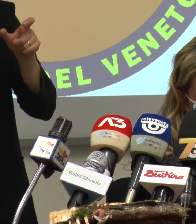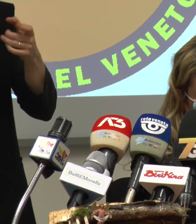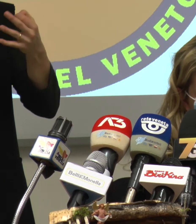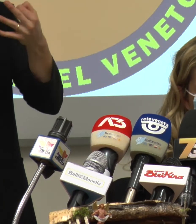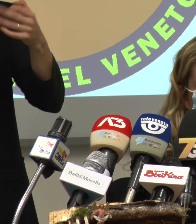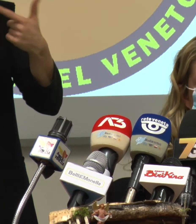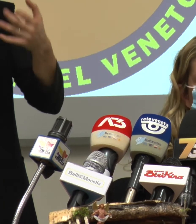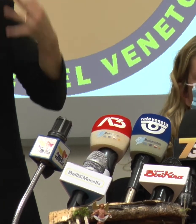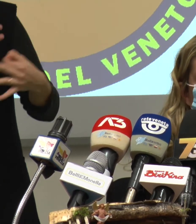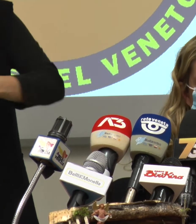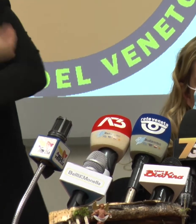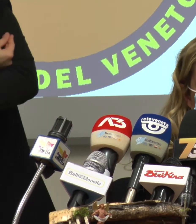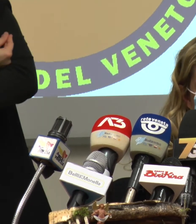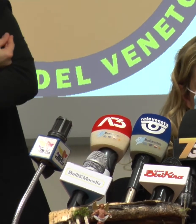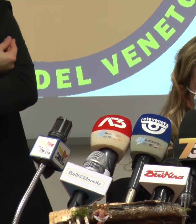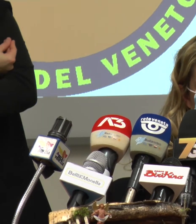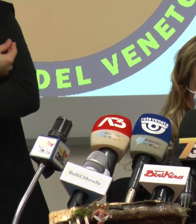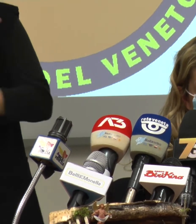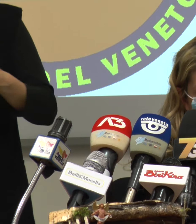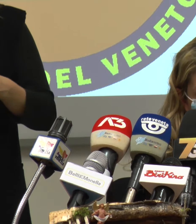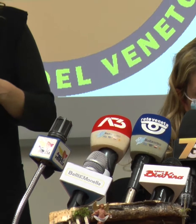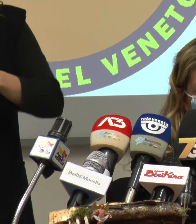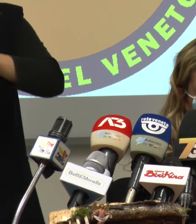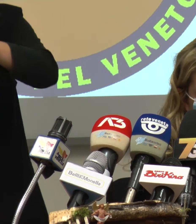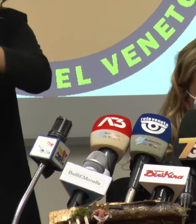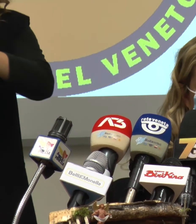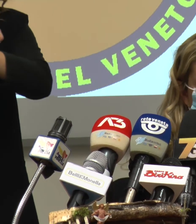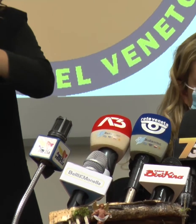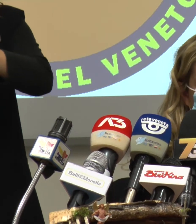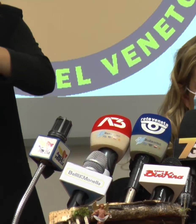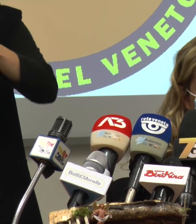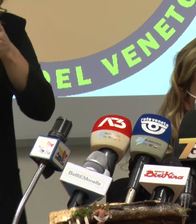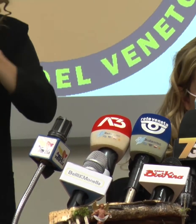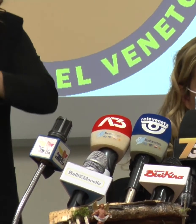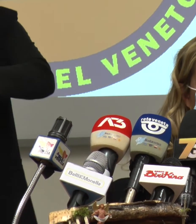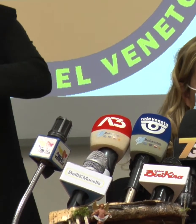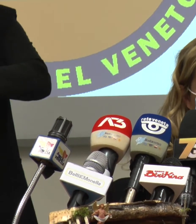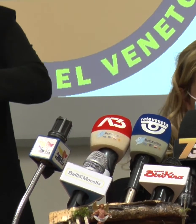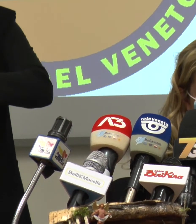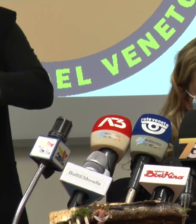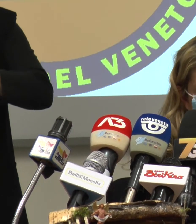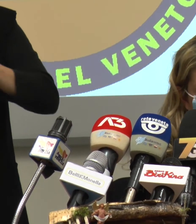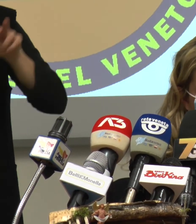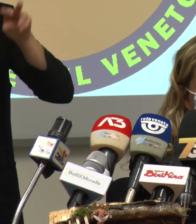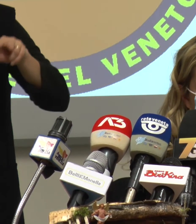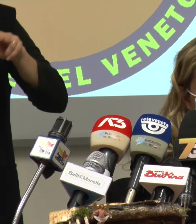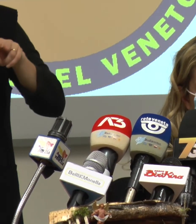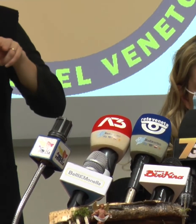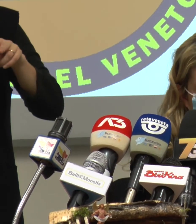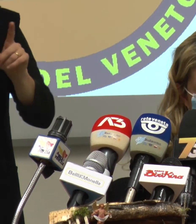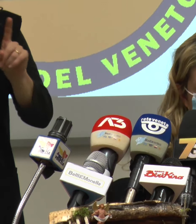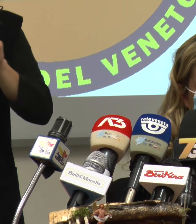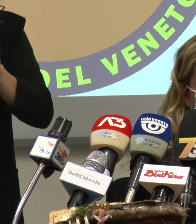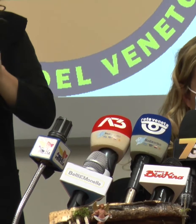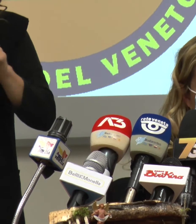della vaccinazione, quindi eventuali reazioni avverse che si dovessero verificare, ma anche la valutazione